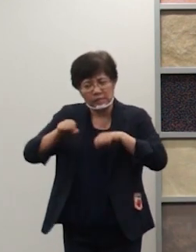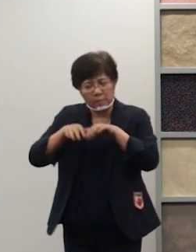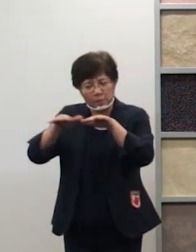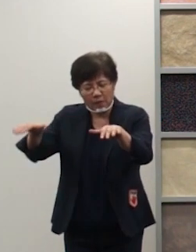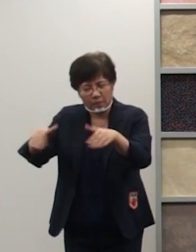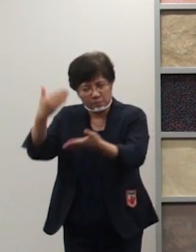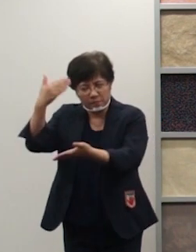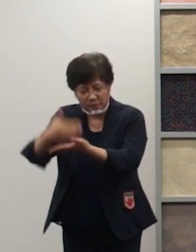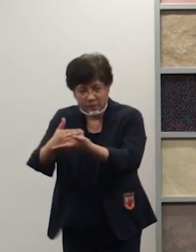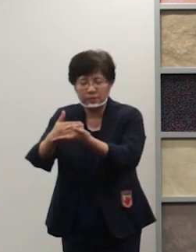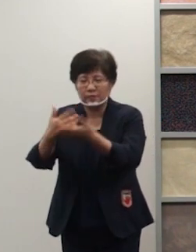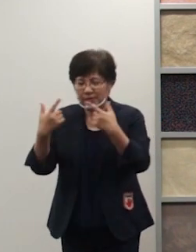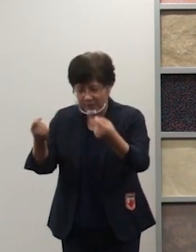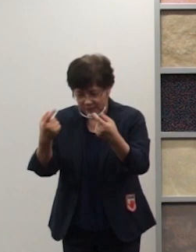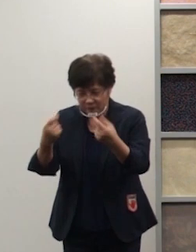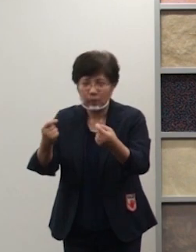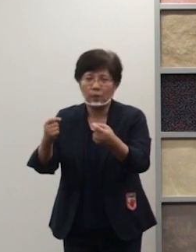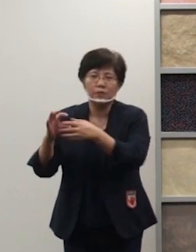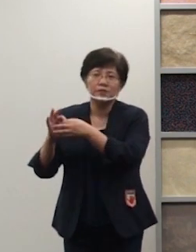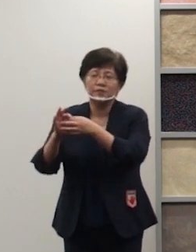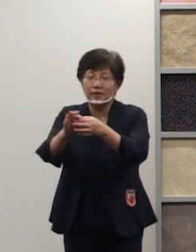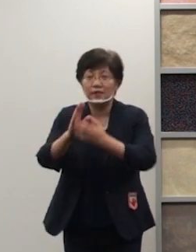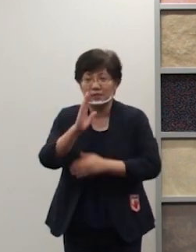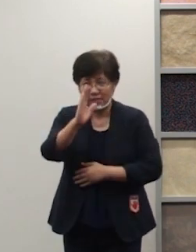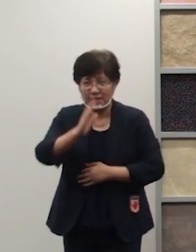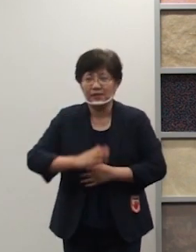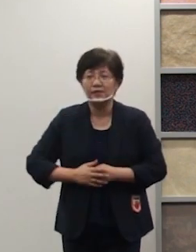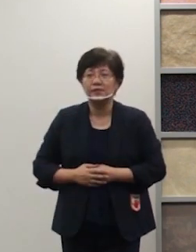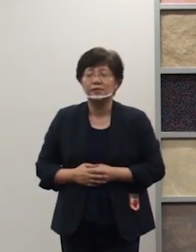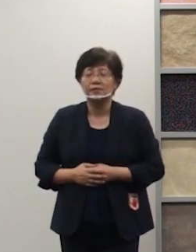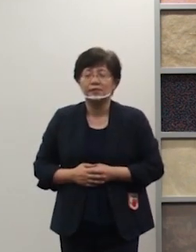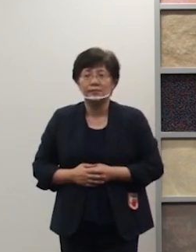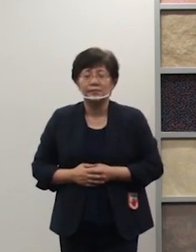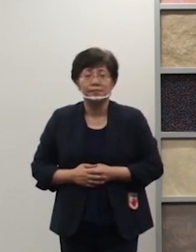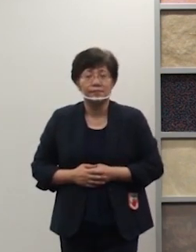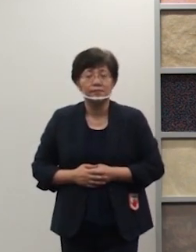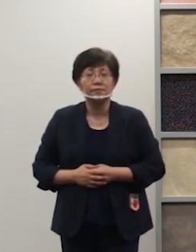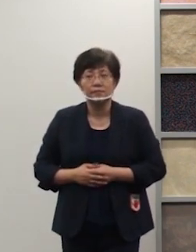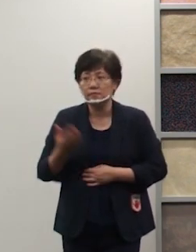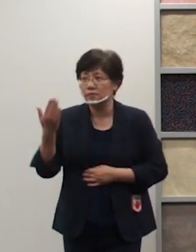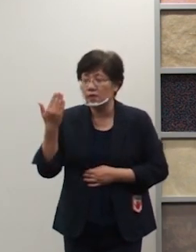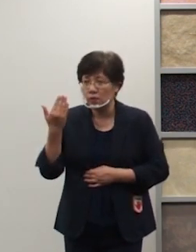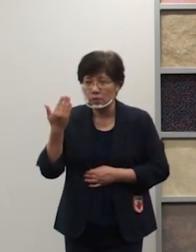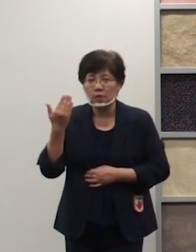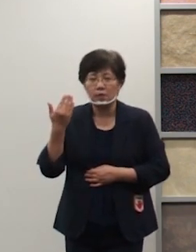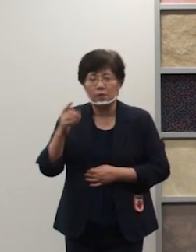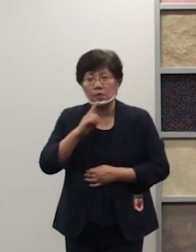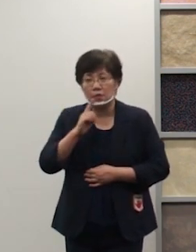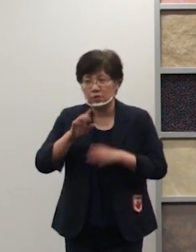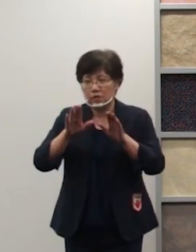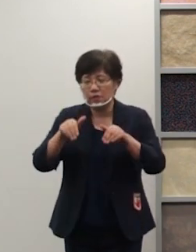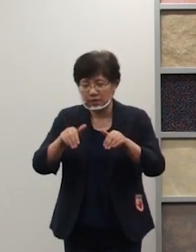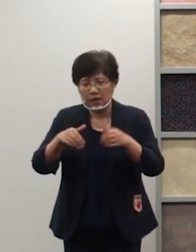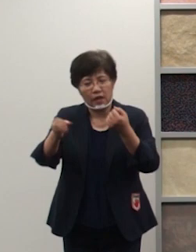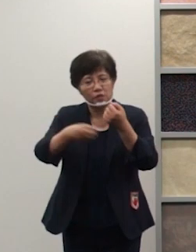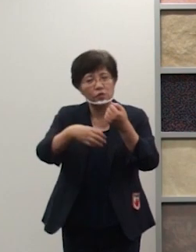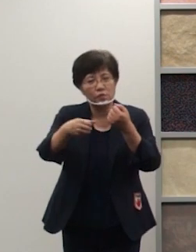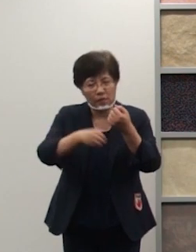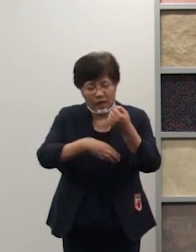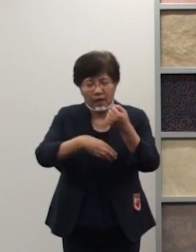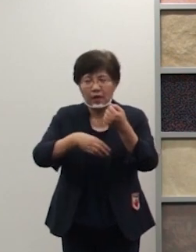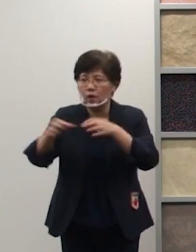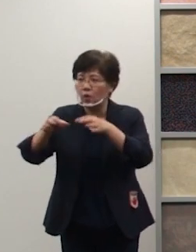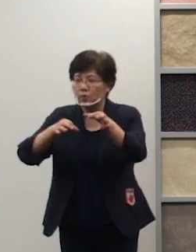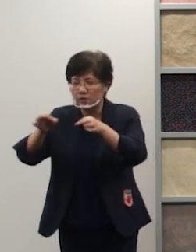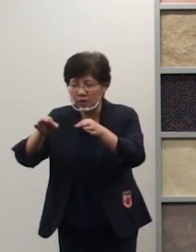対策の徹底を引き続きお願いをいたします。先般も申し上げましたが、特にスーパーあるいはホームセン